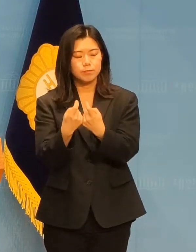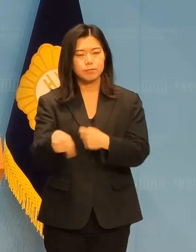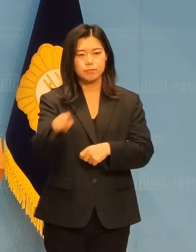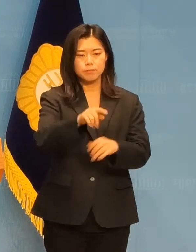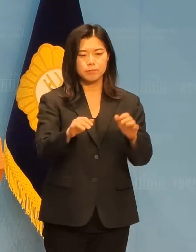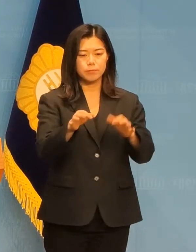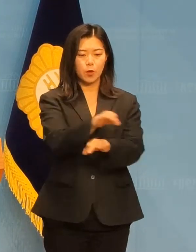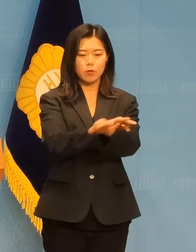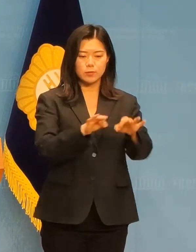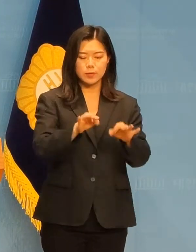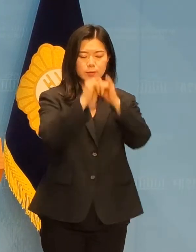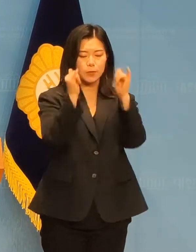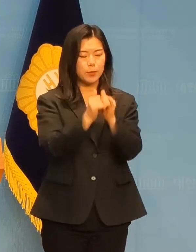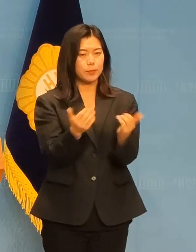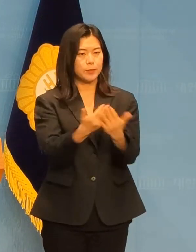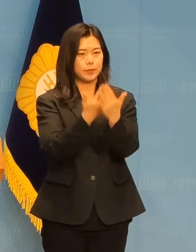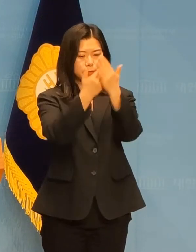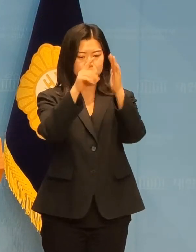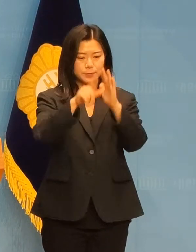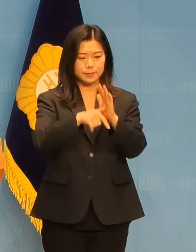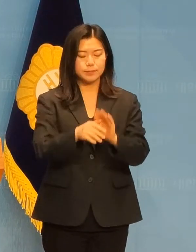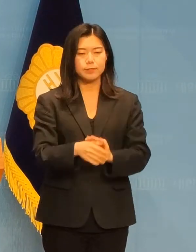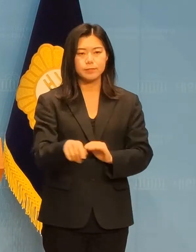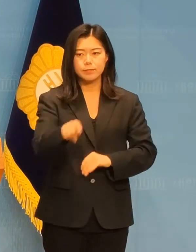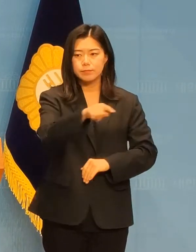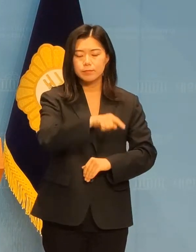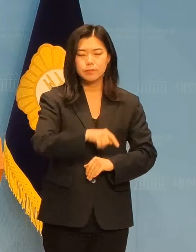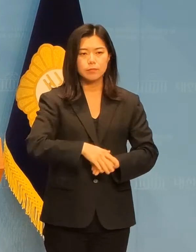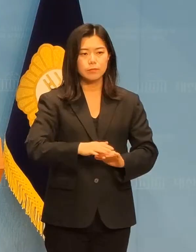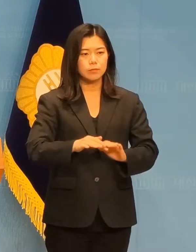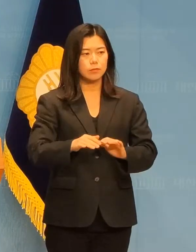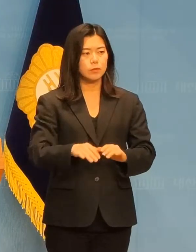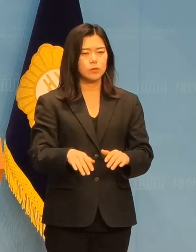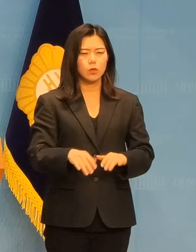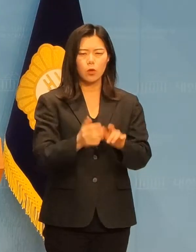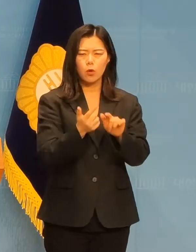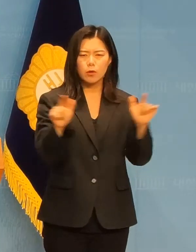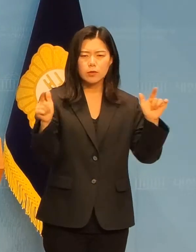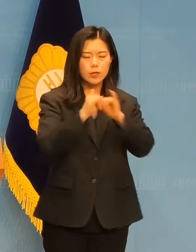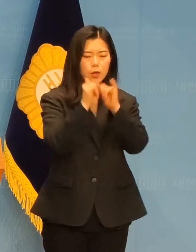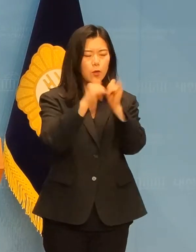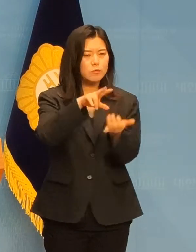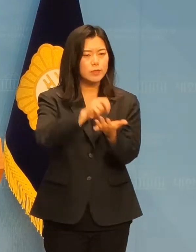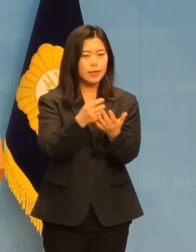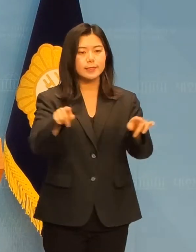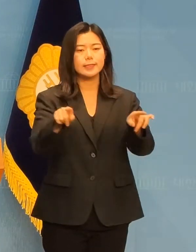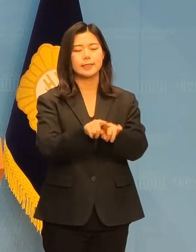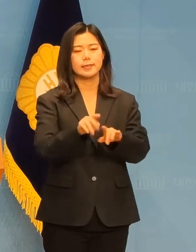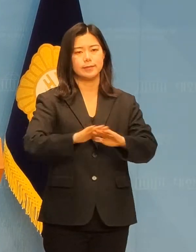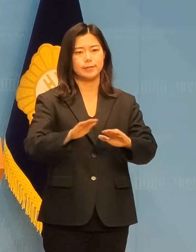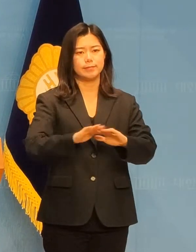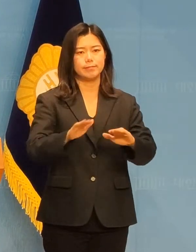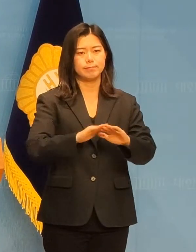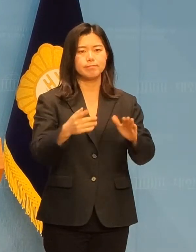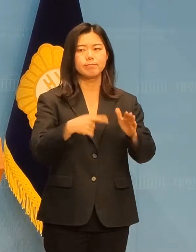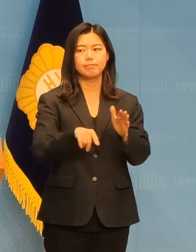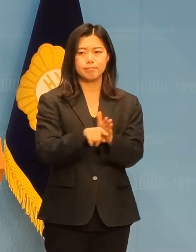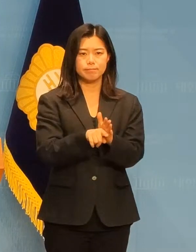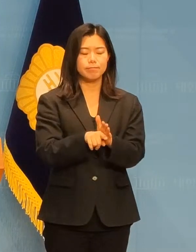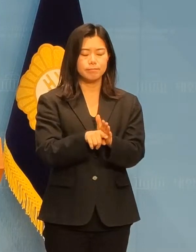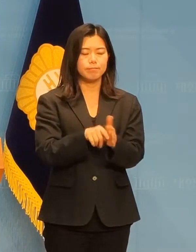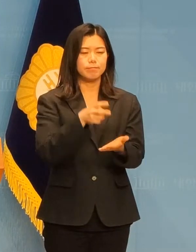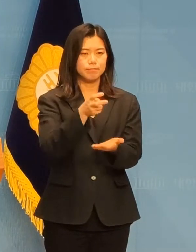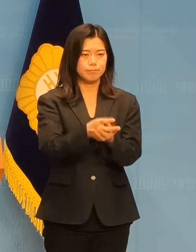경제사회적으로 발전해 가면서도 우리 사회가 해결해야 될 다양한 사회 문제를 함께 해결할 수 있는 계기를 만들어가는